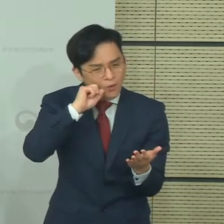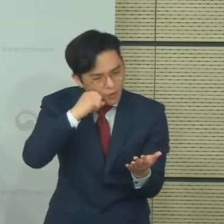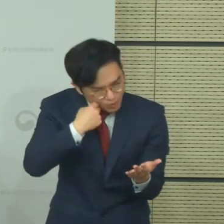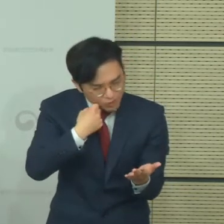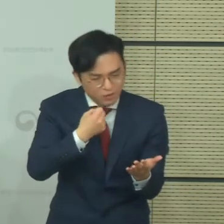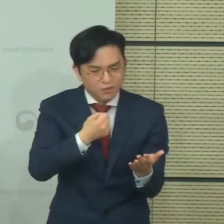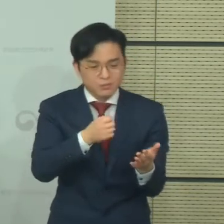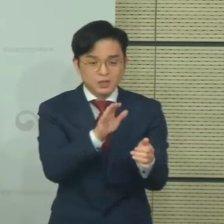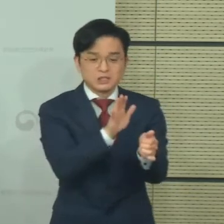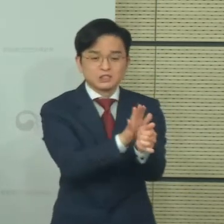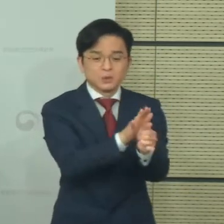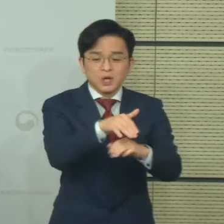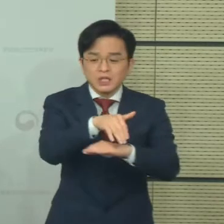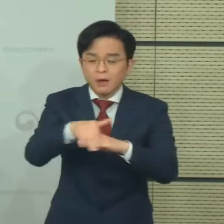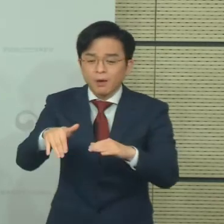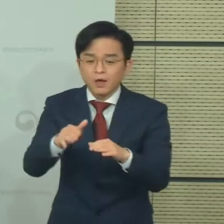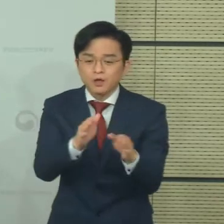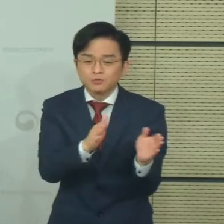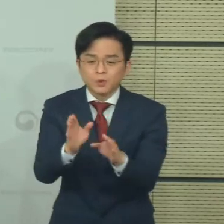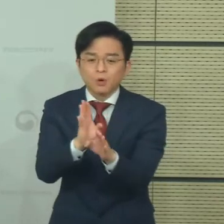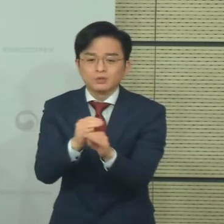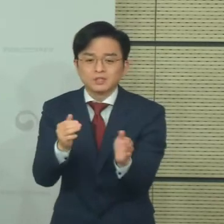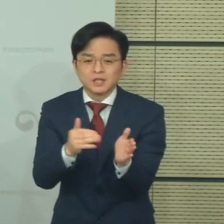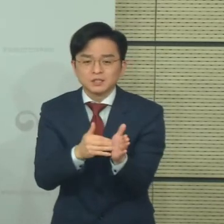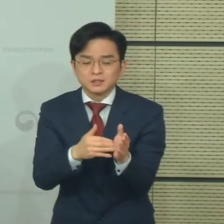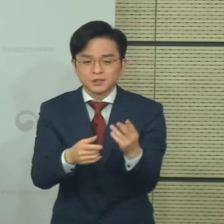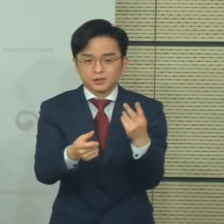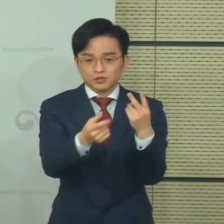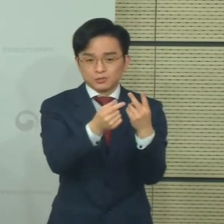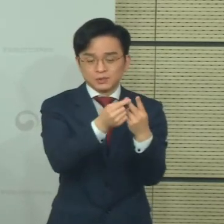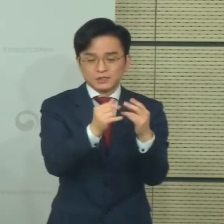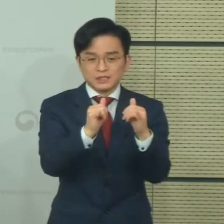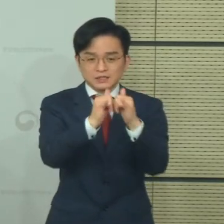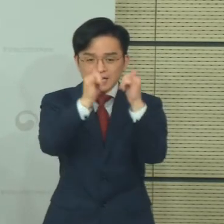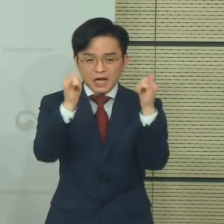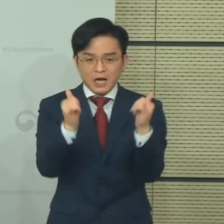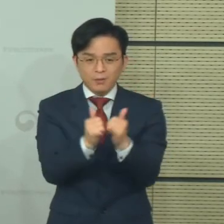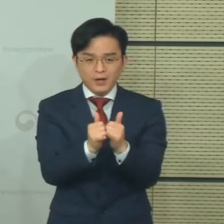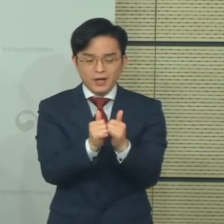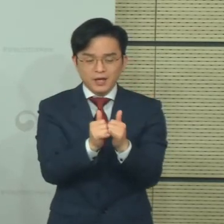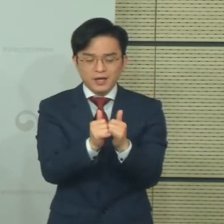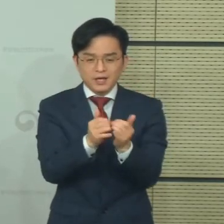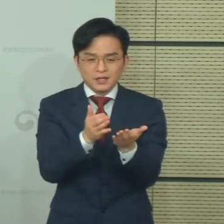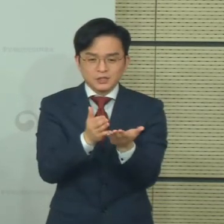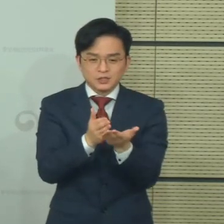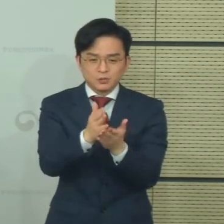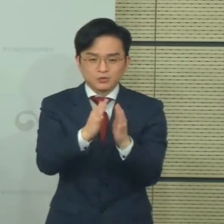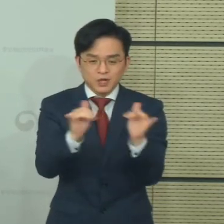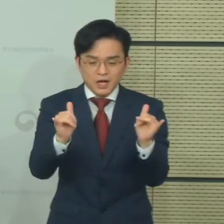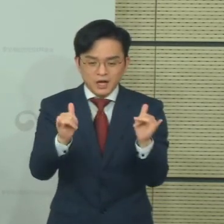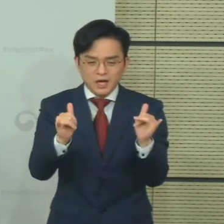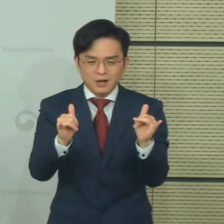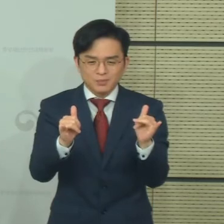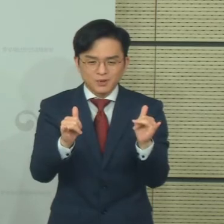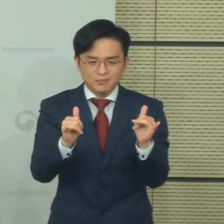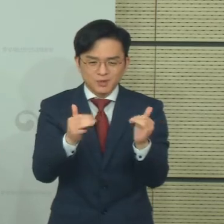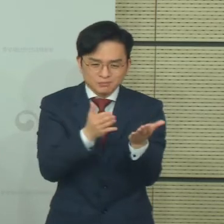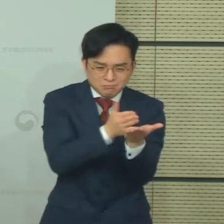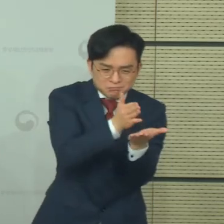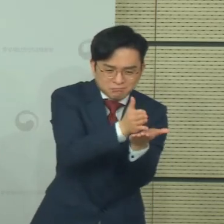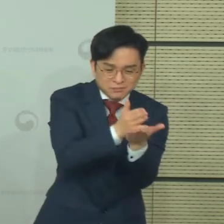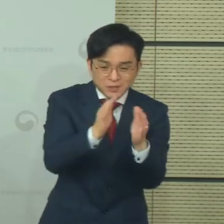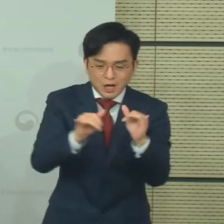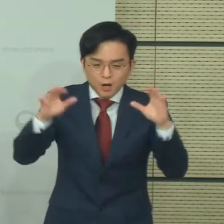발표되는지 궁금합니다. 더불어 사회의 각 분야 전문가가 참여하는 고통 분담을 위한 사회적 합의 기구가 필요하다는 지적이 나오고